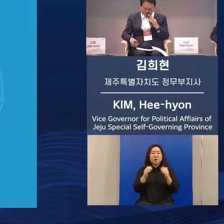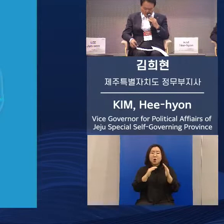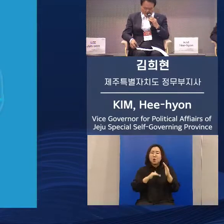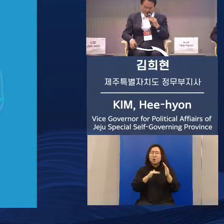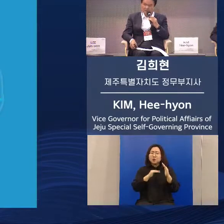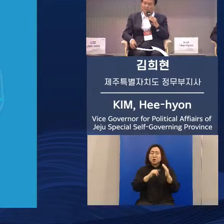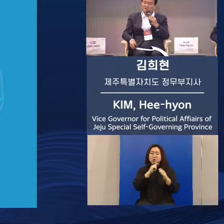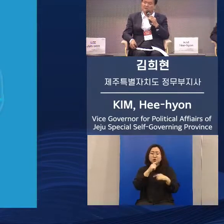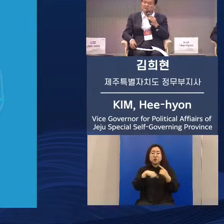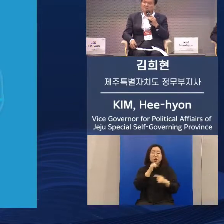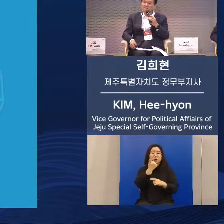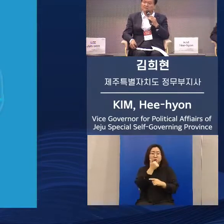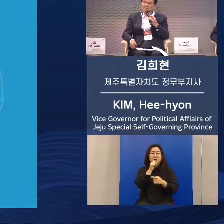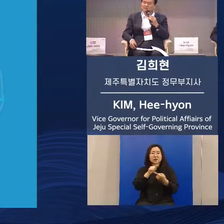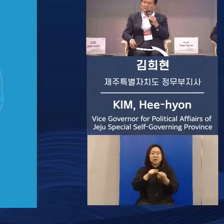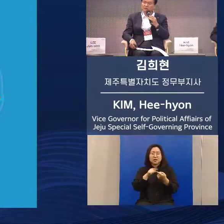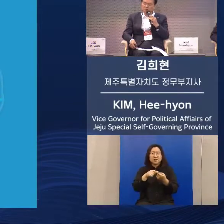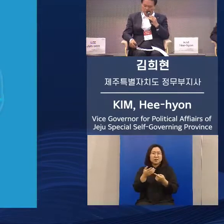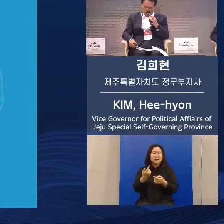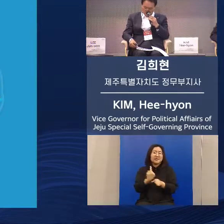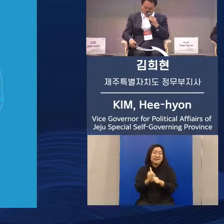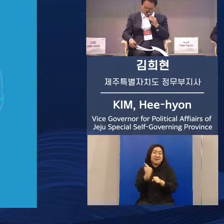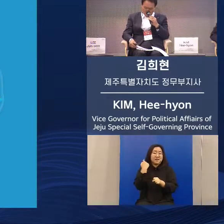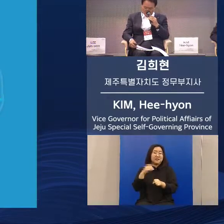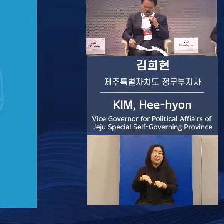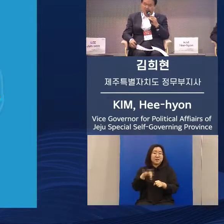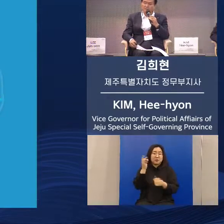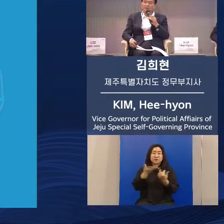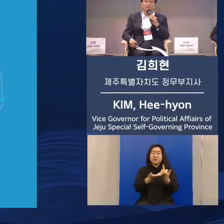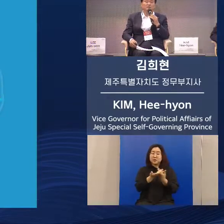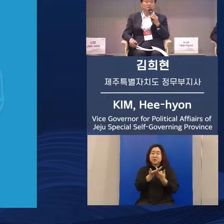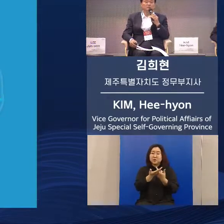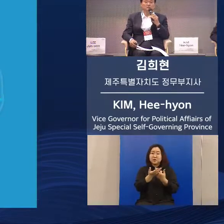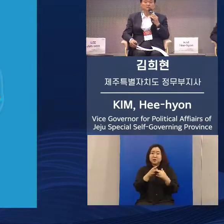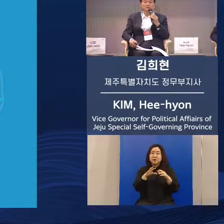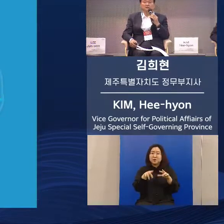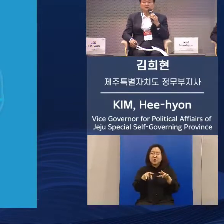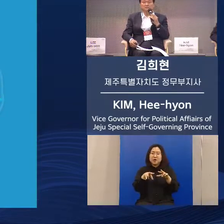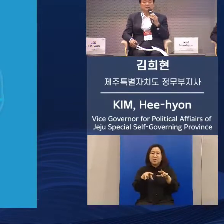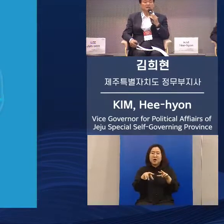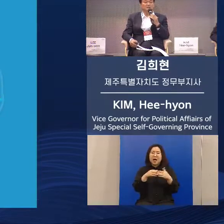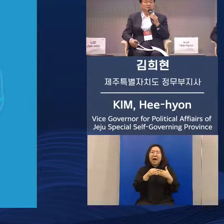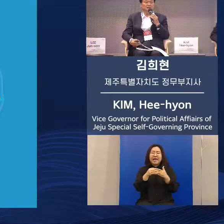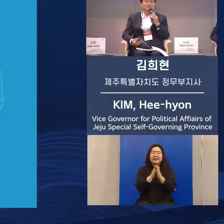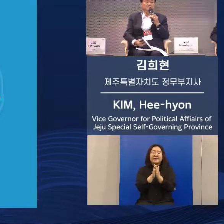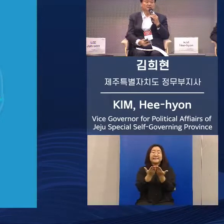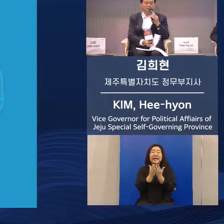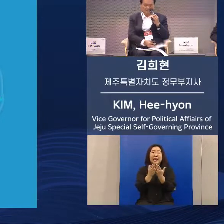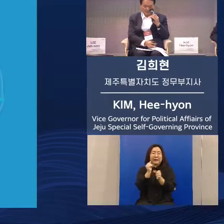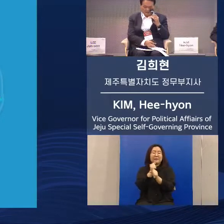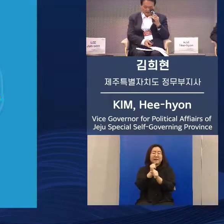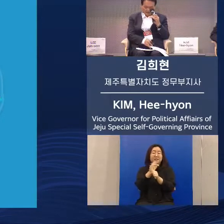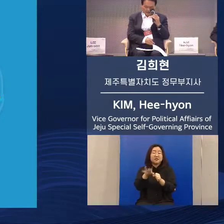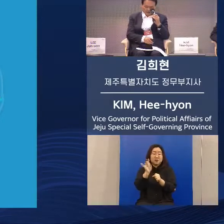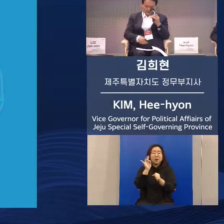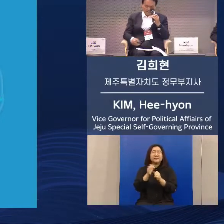수요 통역에 대해서 지난해 처음으로 제주도에서 매뉴얼도 이렇게 발간을